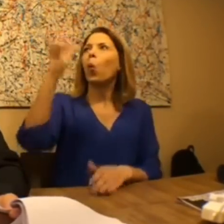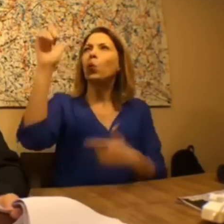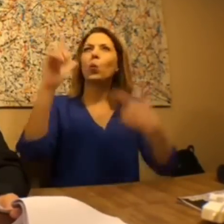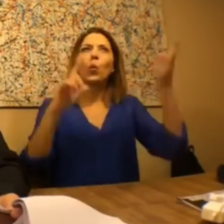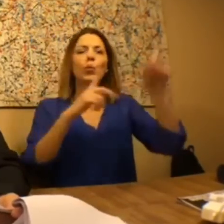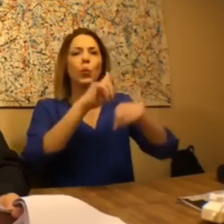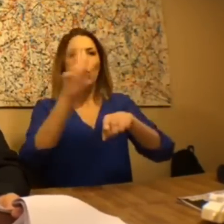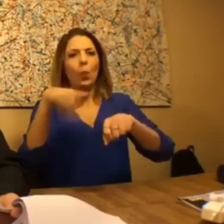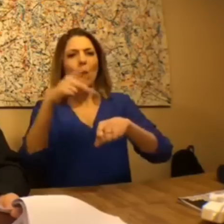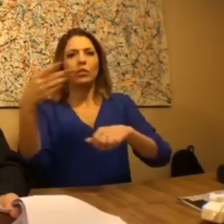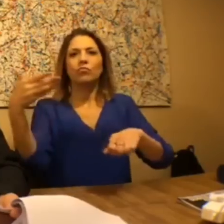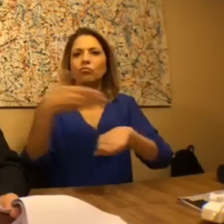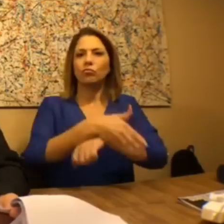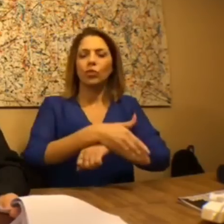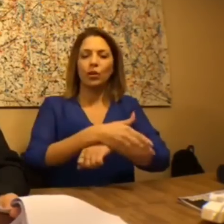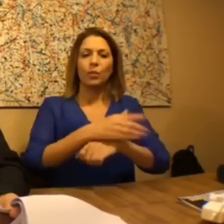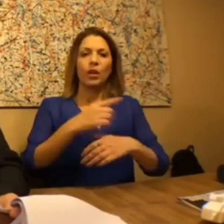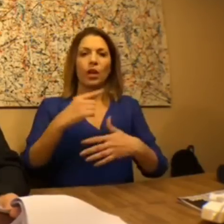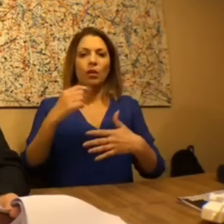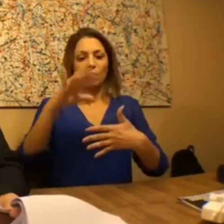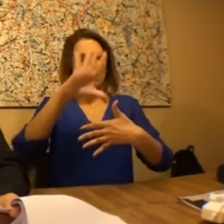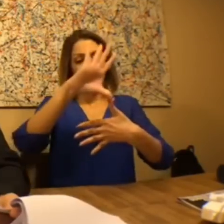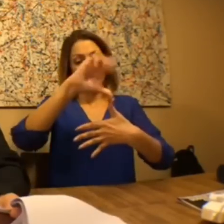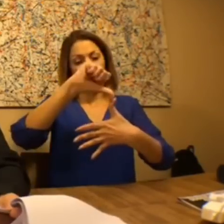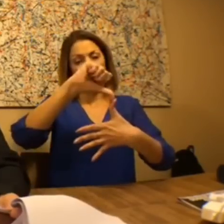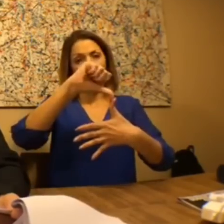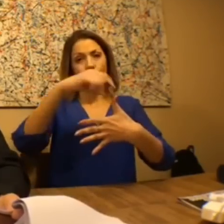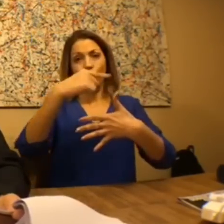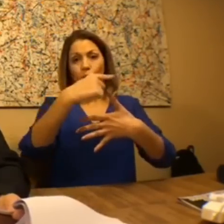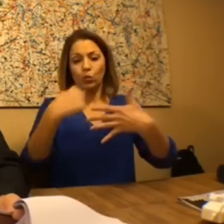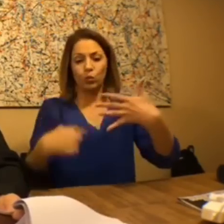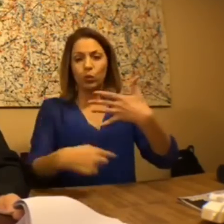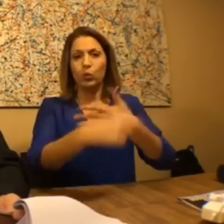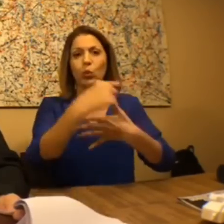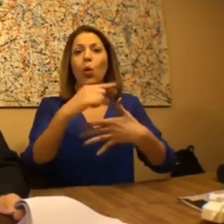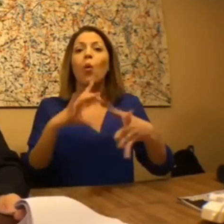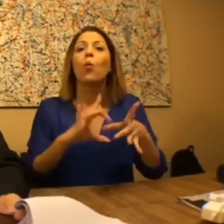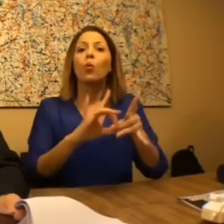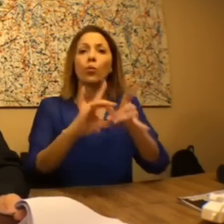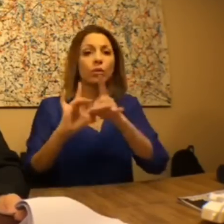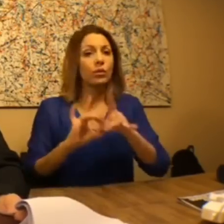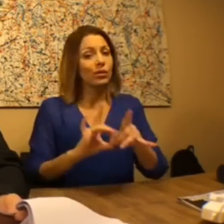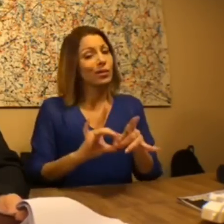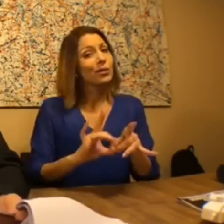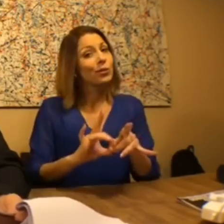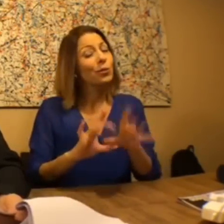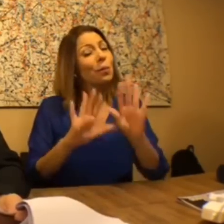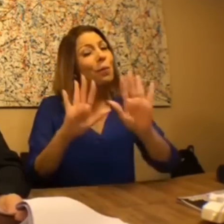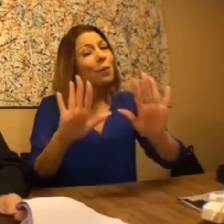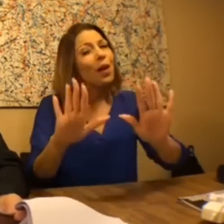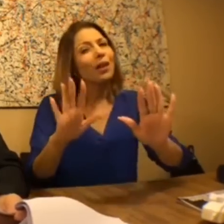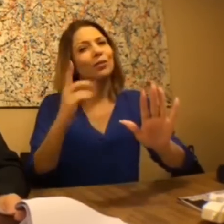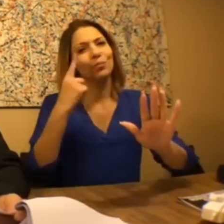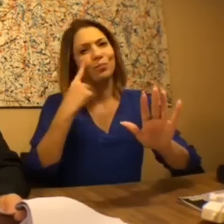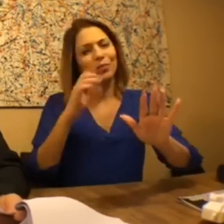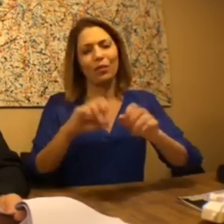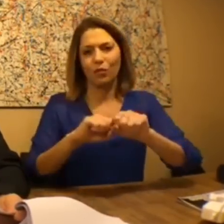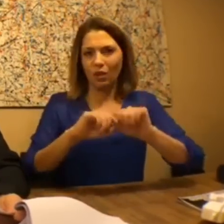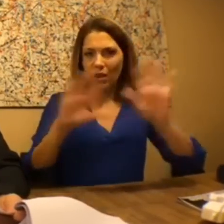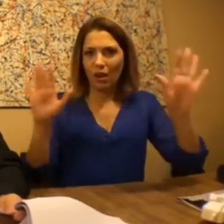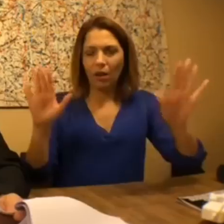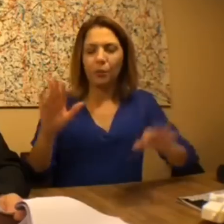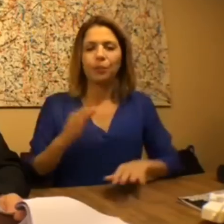potência de fora, estaremos unidos, então, para evitar essa interferência. Eu quero deixar bem claro que em dezembro